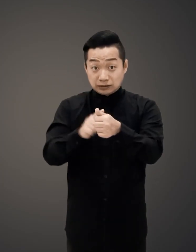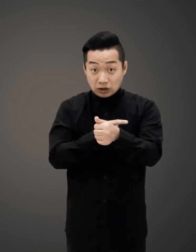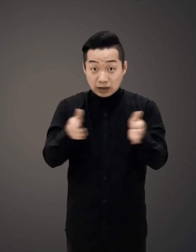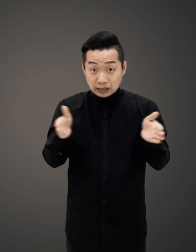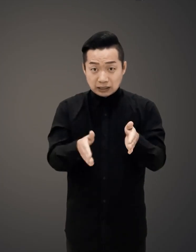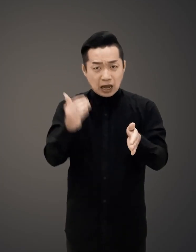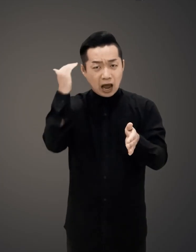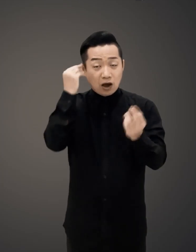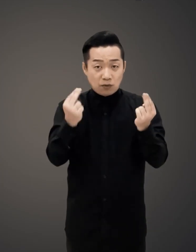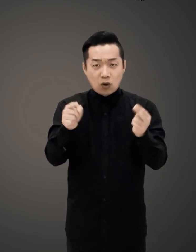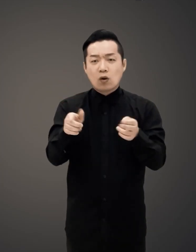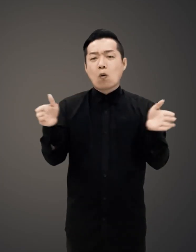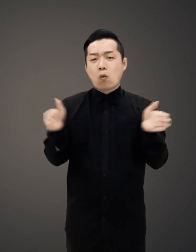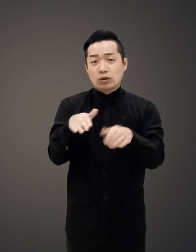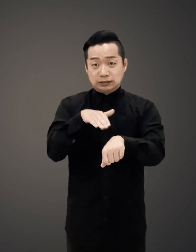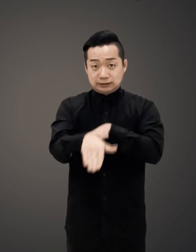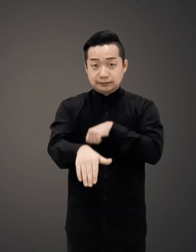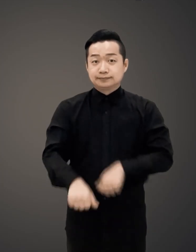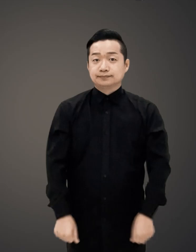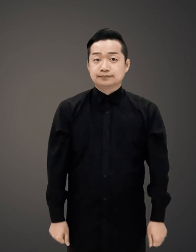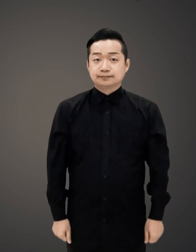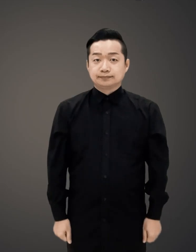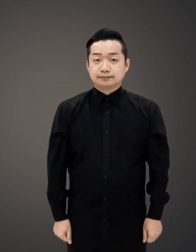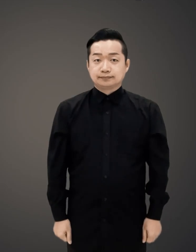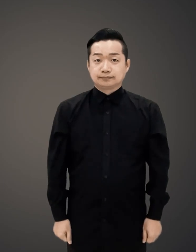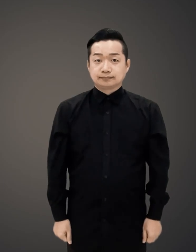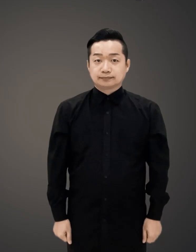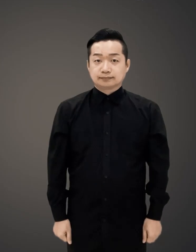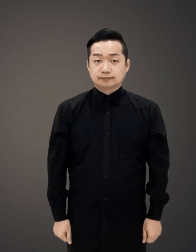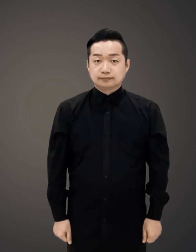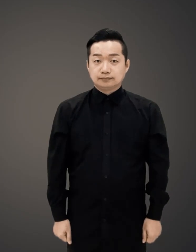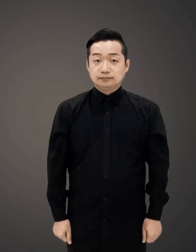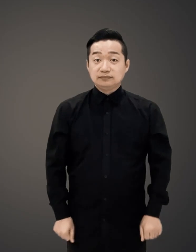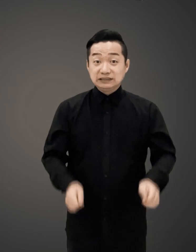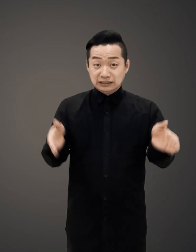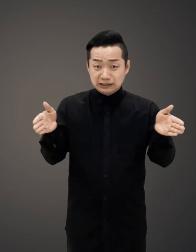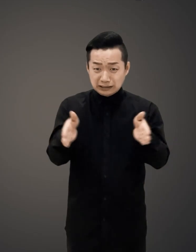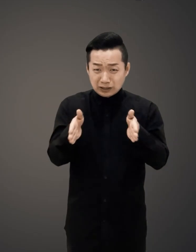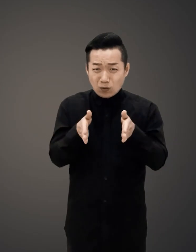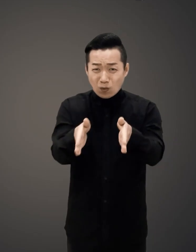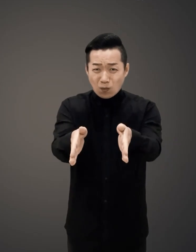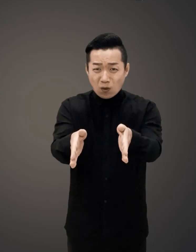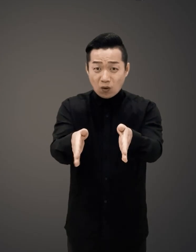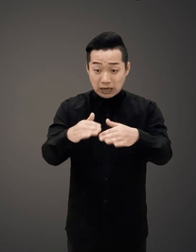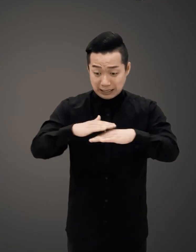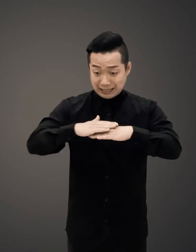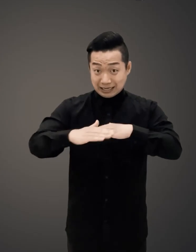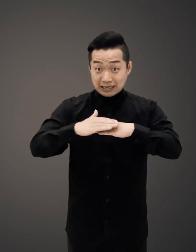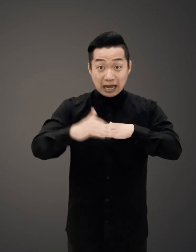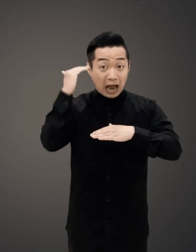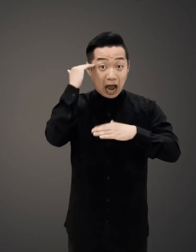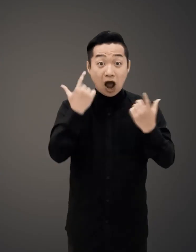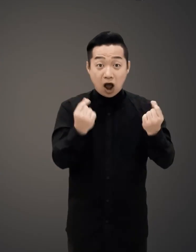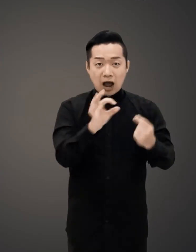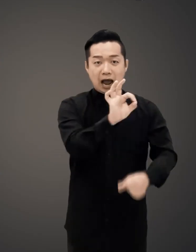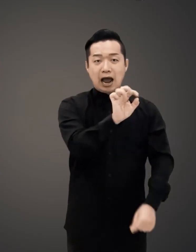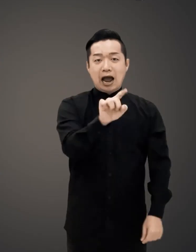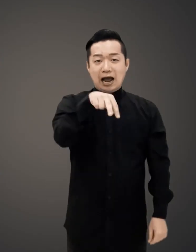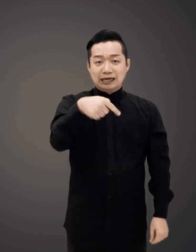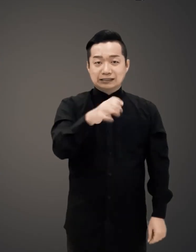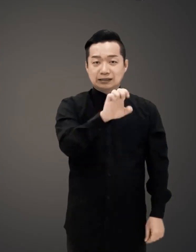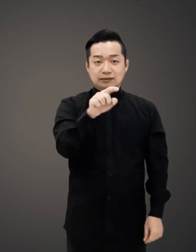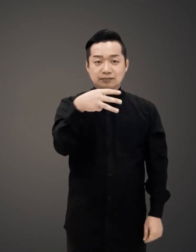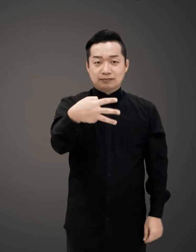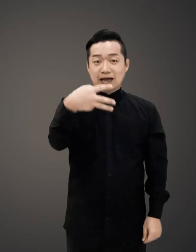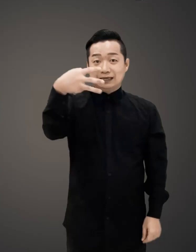도로는 훨씬 우리나라에 비해서 매우 좁은 모습을 나타내고 있습니다. 길이 좁고 노면도 우리나라처럼 이제 아스팔트가